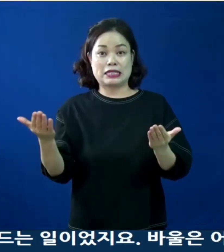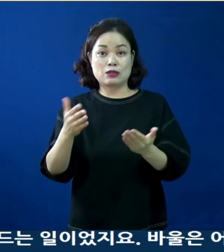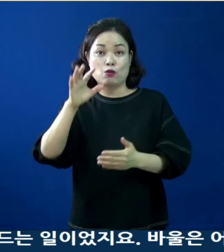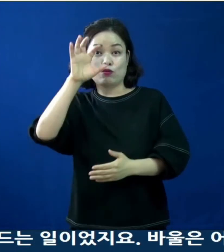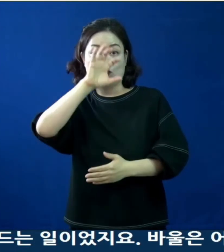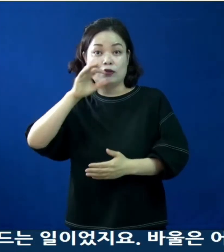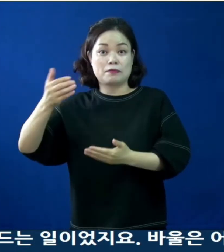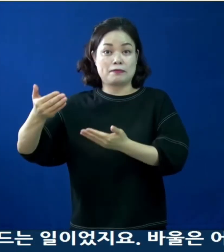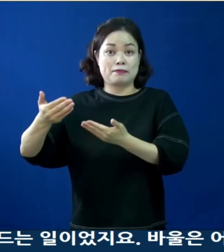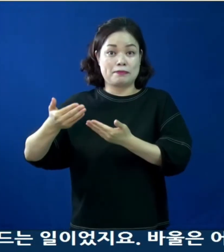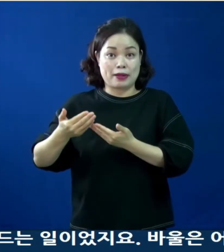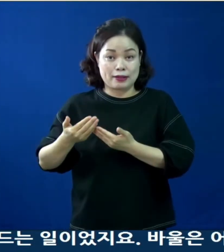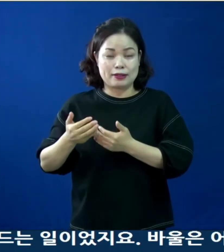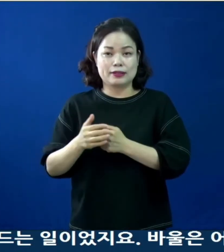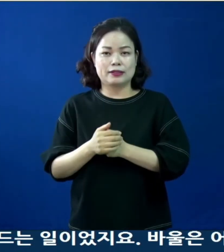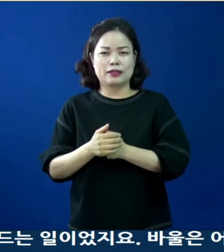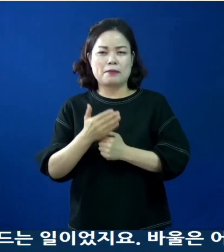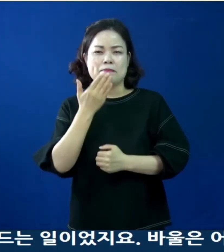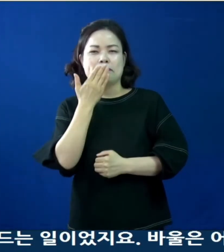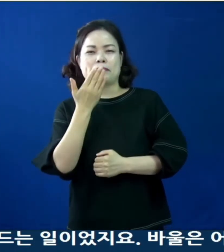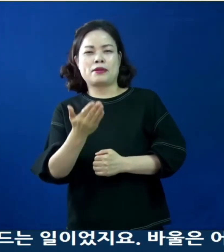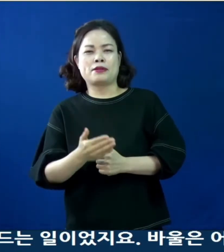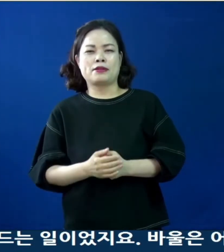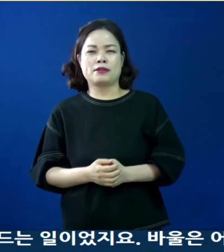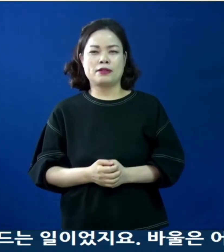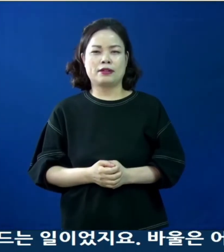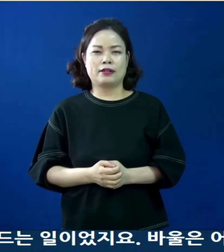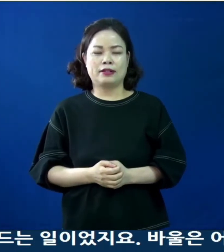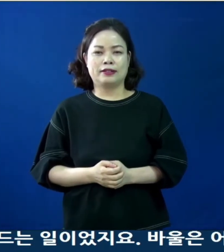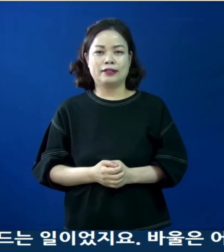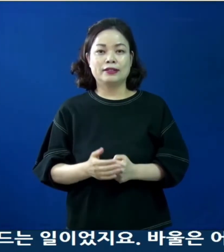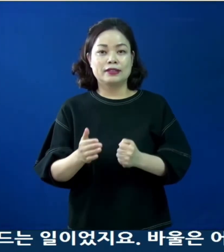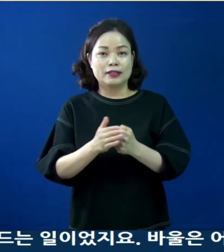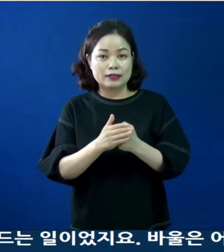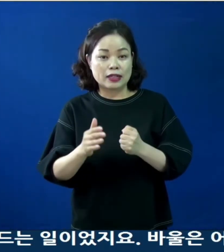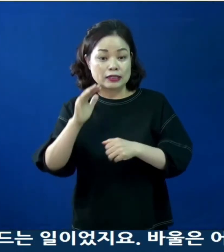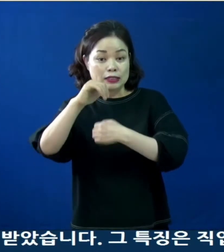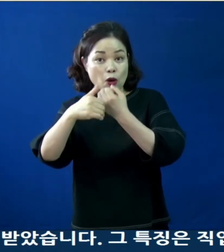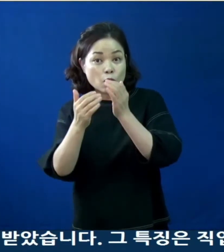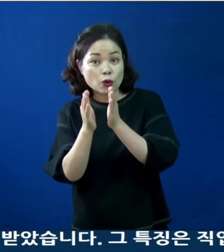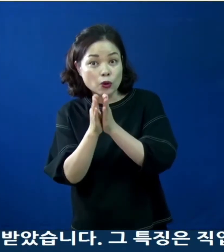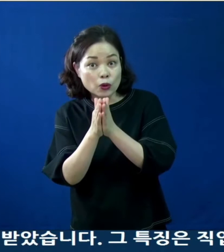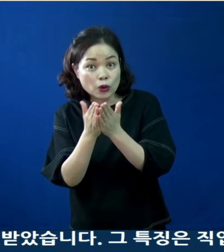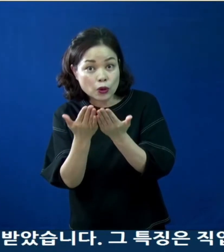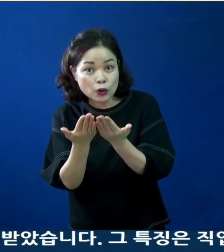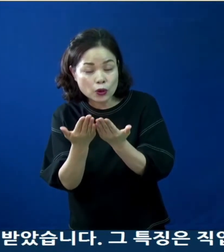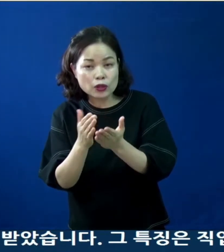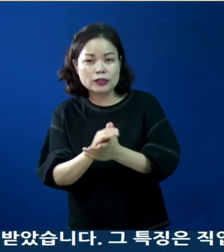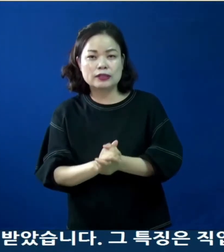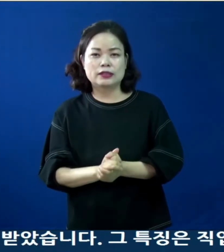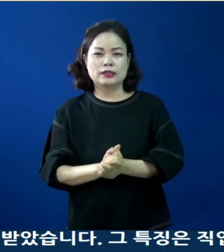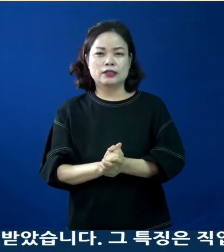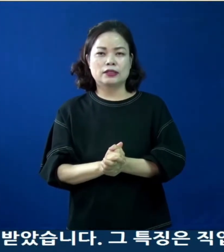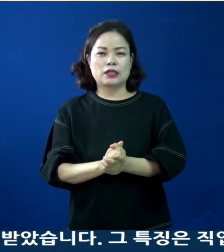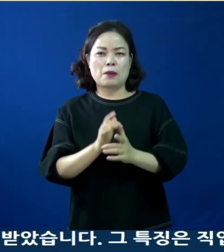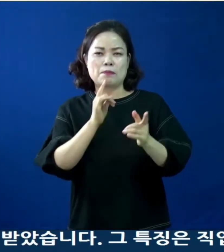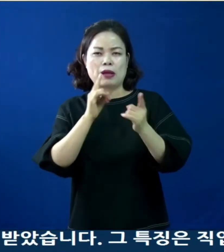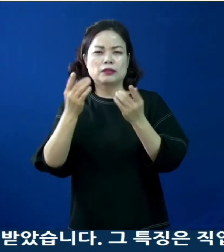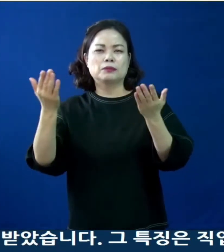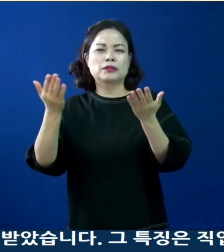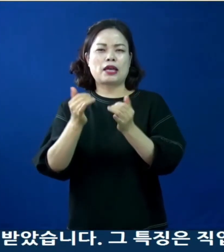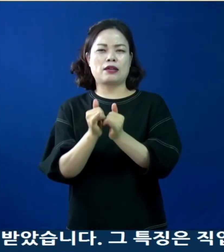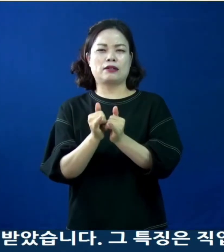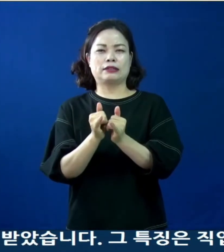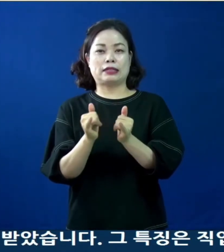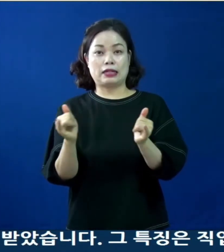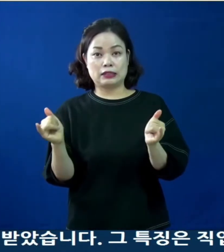훈련을 받아서 할 수 있었던 겁니다. 그러니까 성경은 말씀